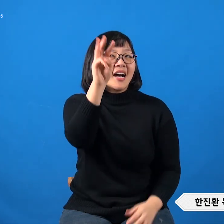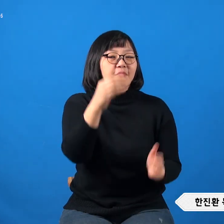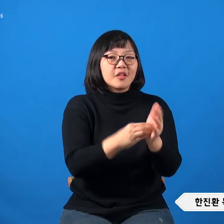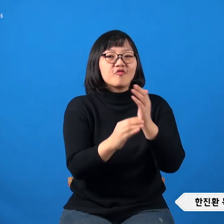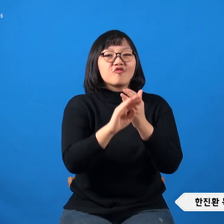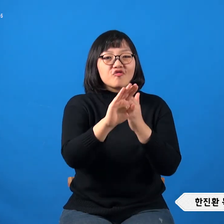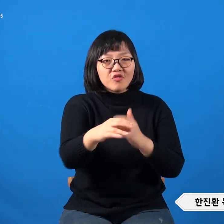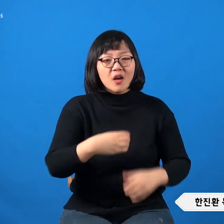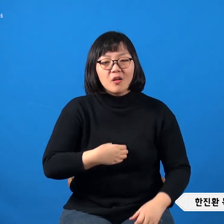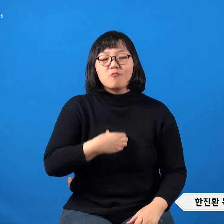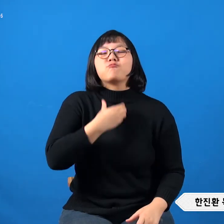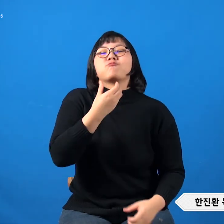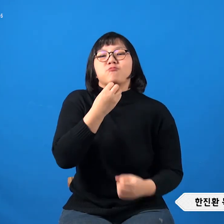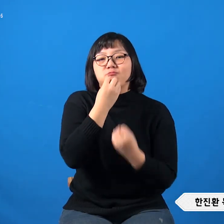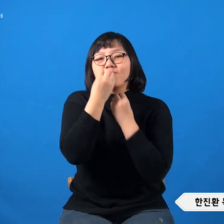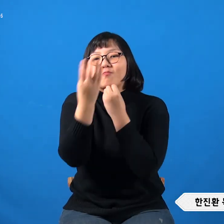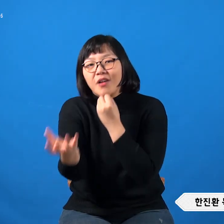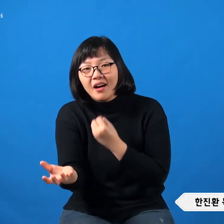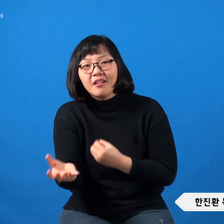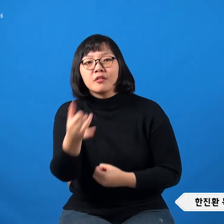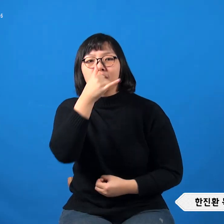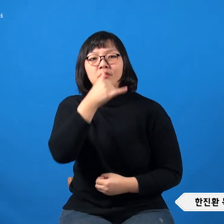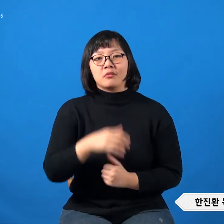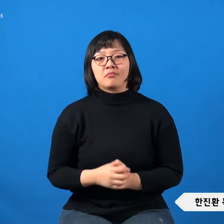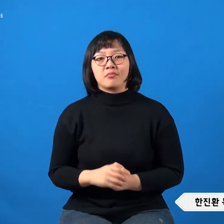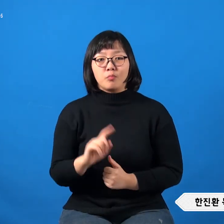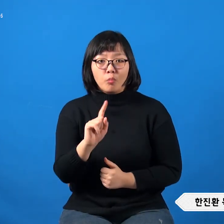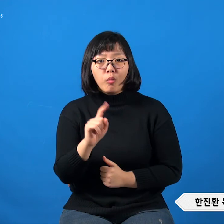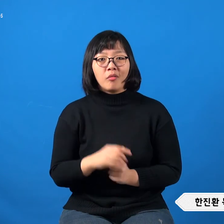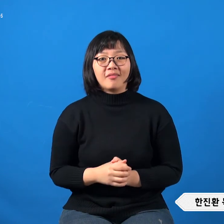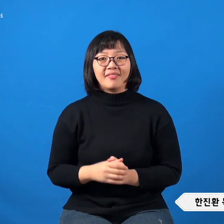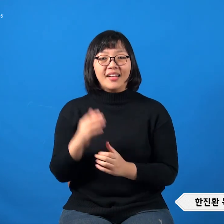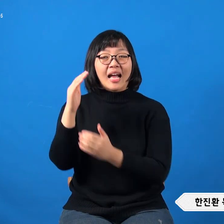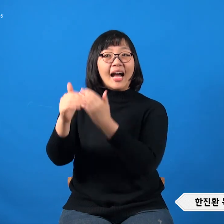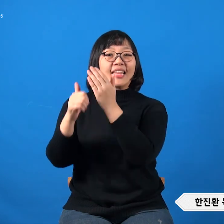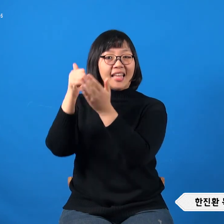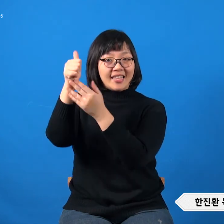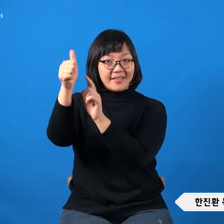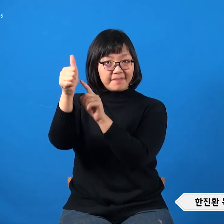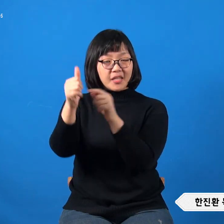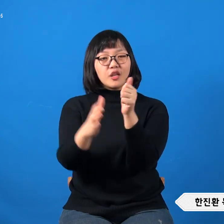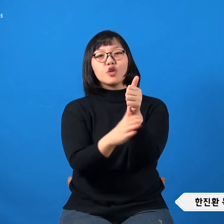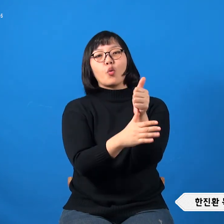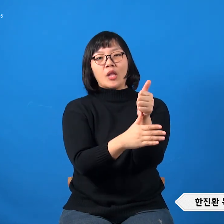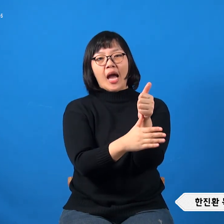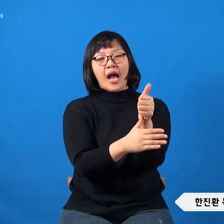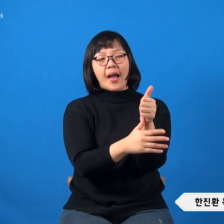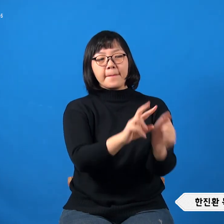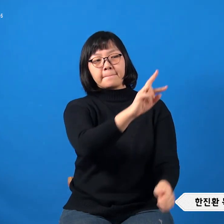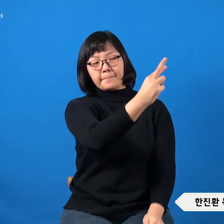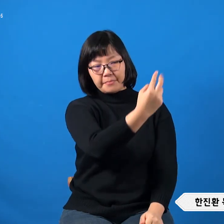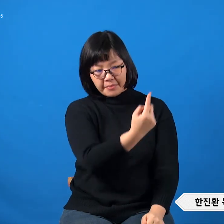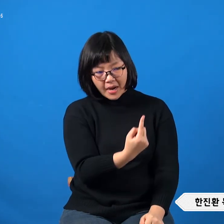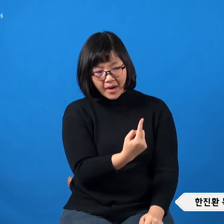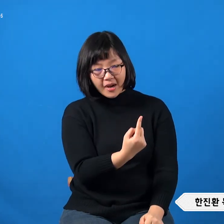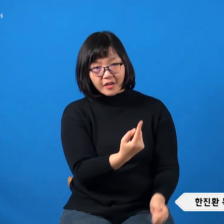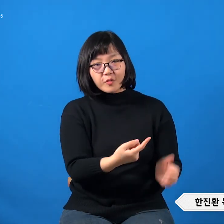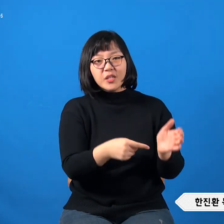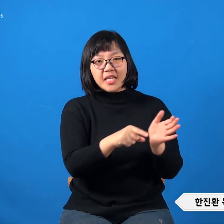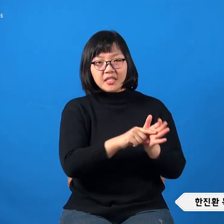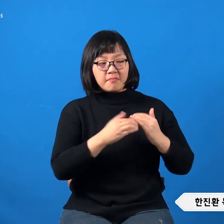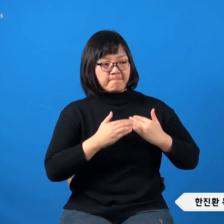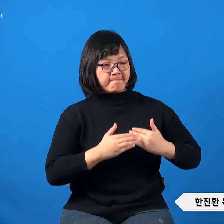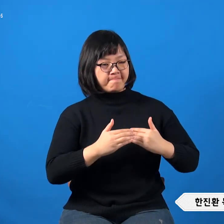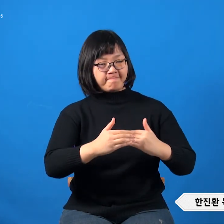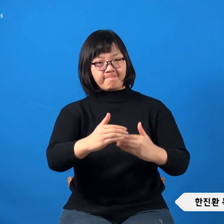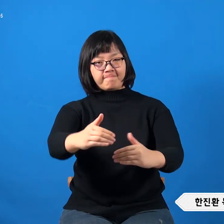그 물고기가 토해내게 했습니다. 하나님께서 요나를 돌이키기 위해서 열심히 일하고